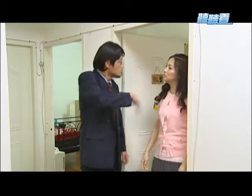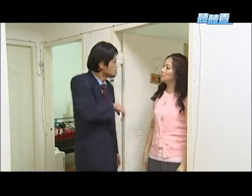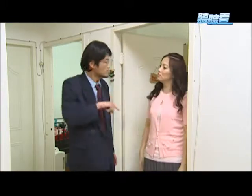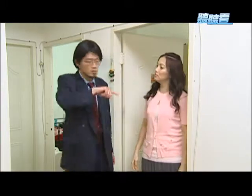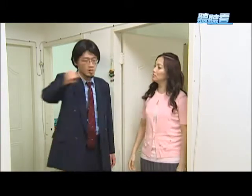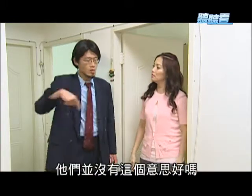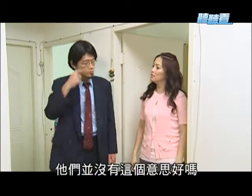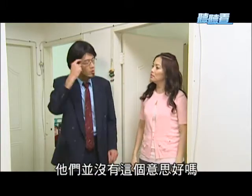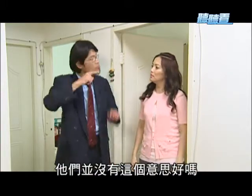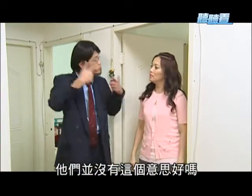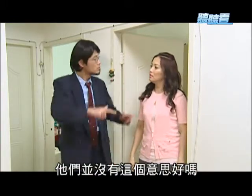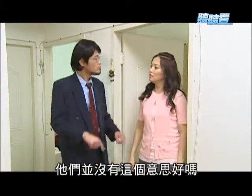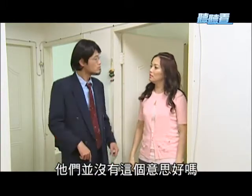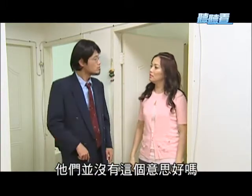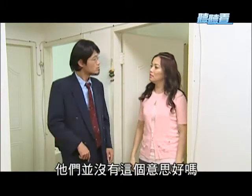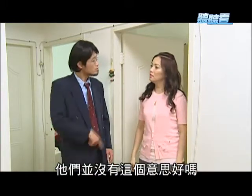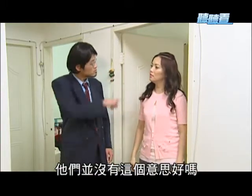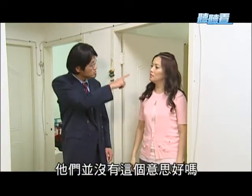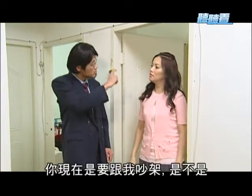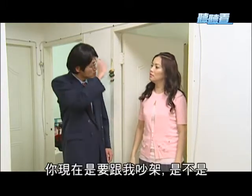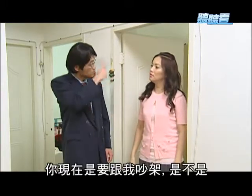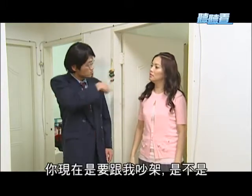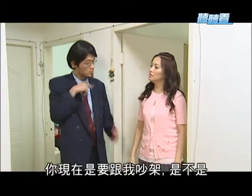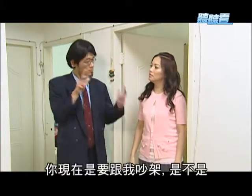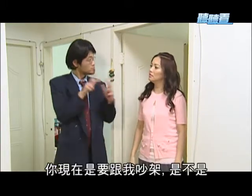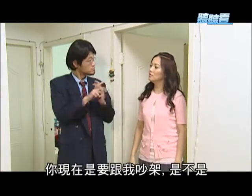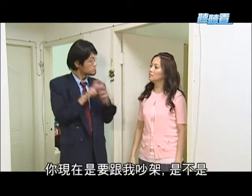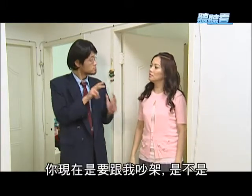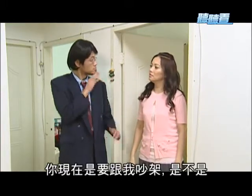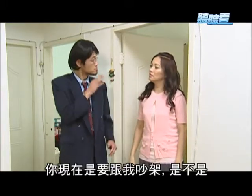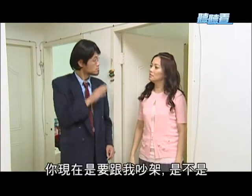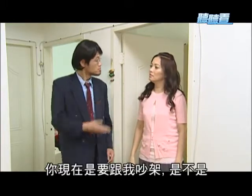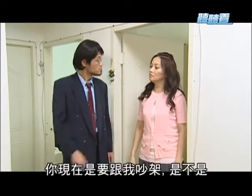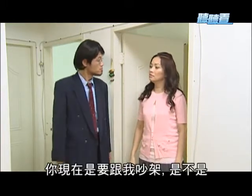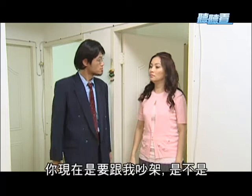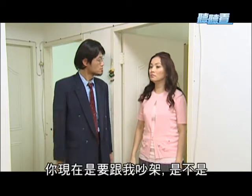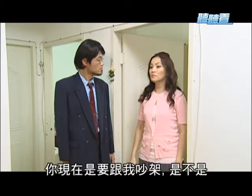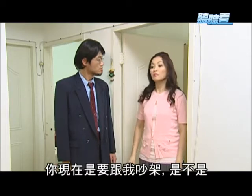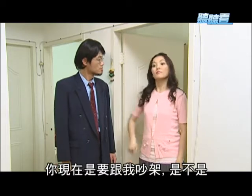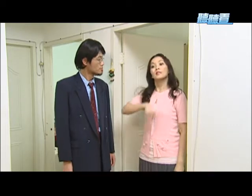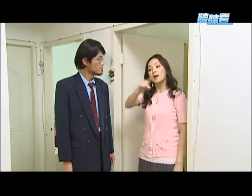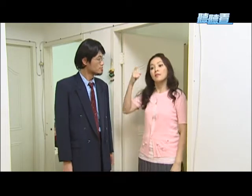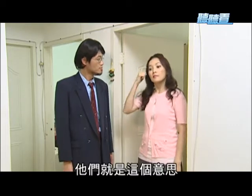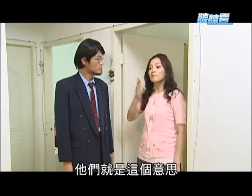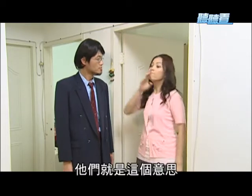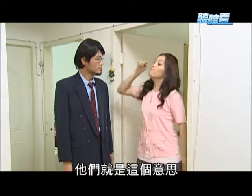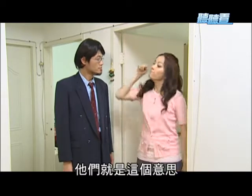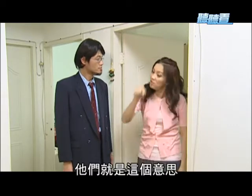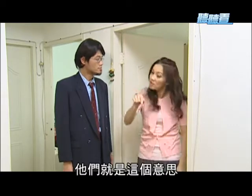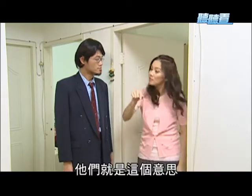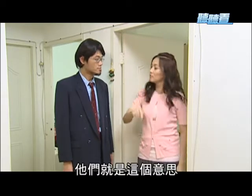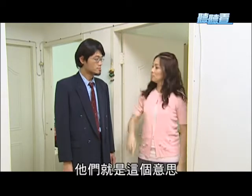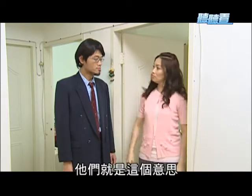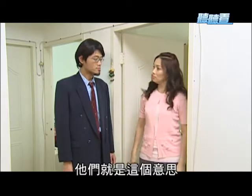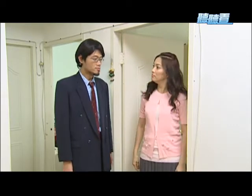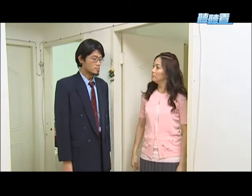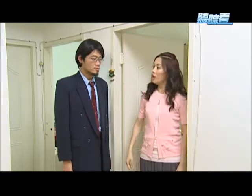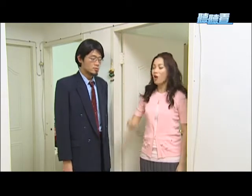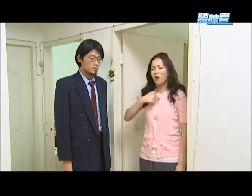他们并没有这个意思好吗？你现在是要跟我吵架是不是？ 他们就是这个意思，而